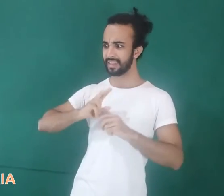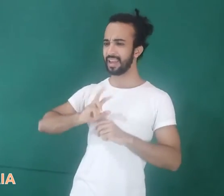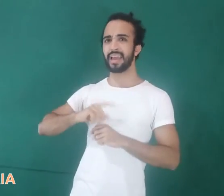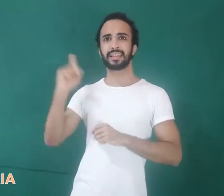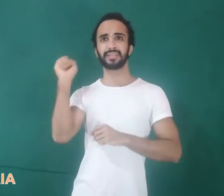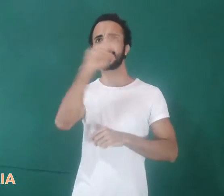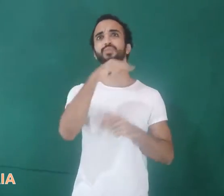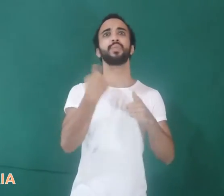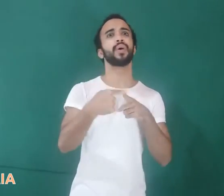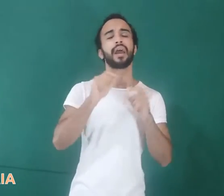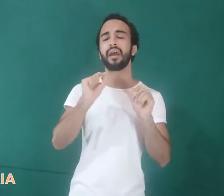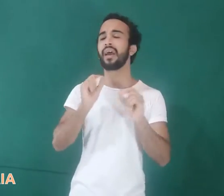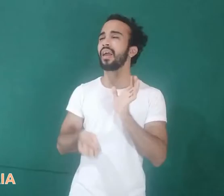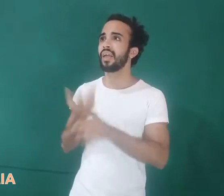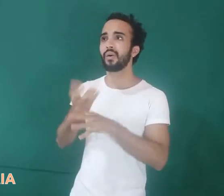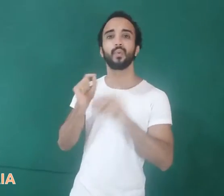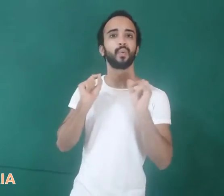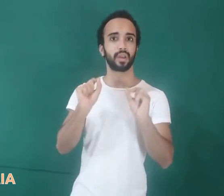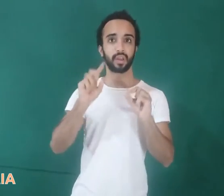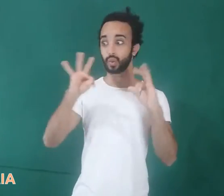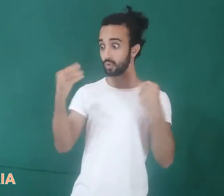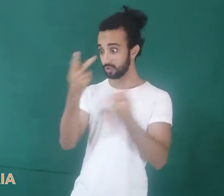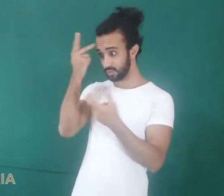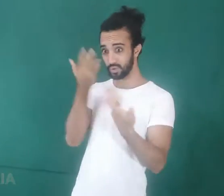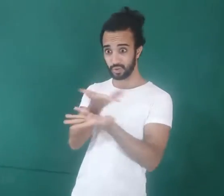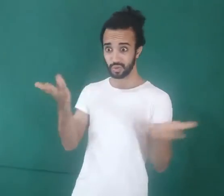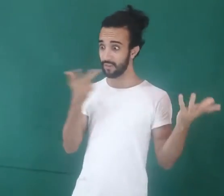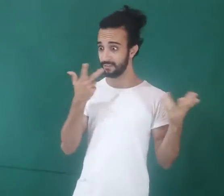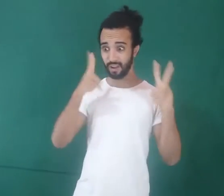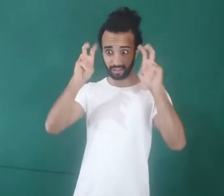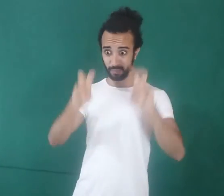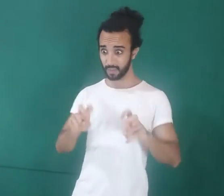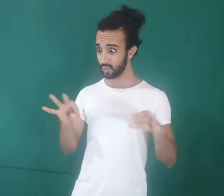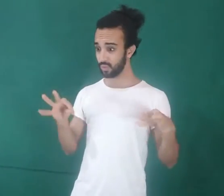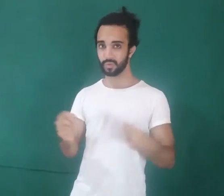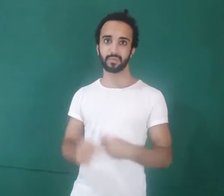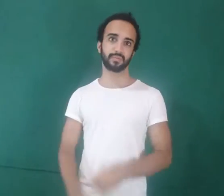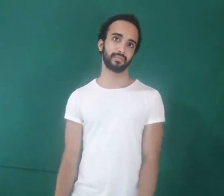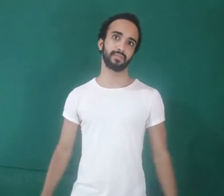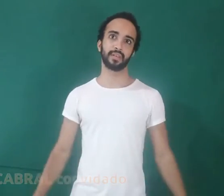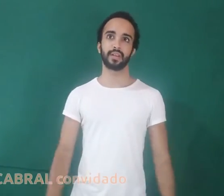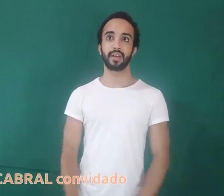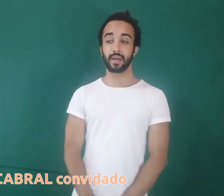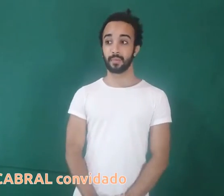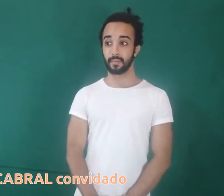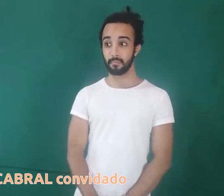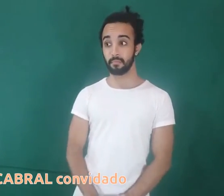sobre algo que todo mundo já falou sobre tudo, sabe? Ah, não, mas eu acho que pra mim são